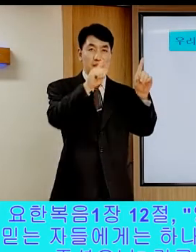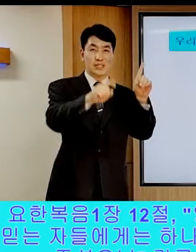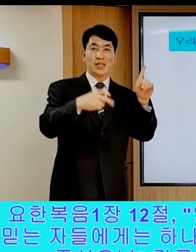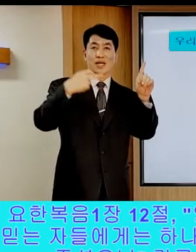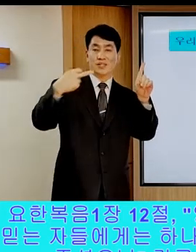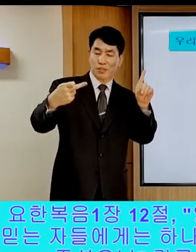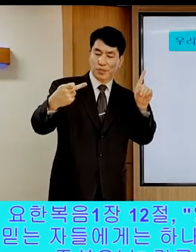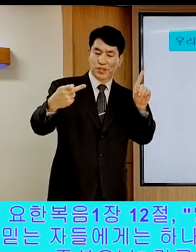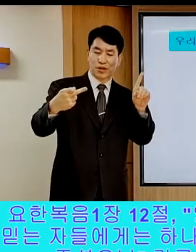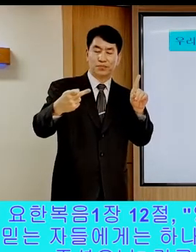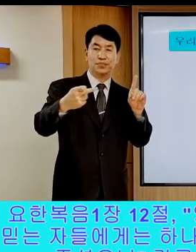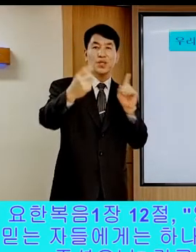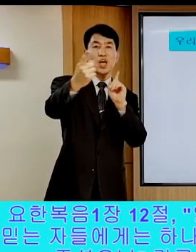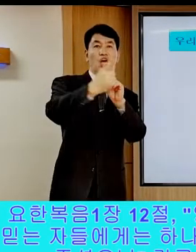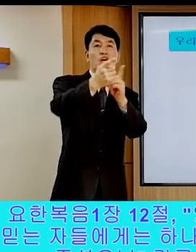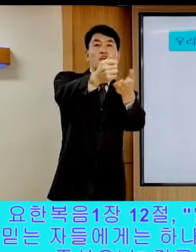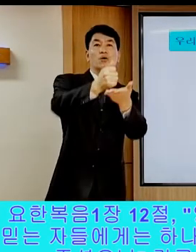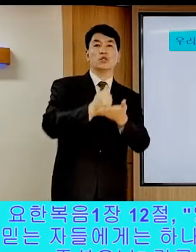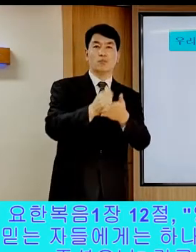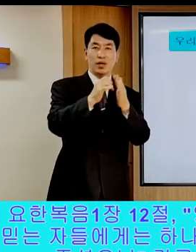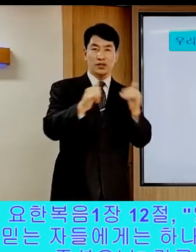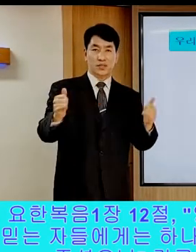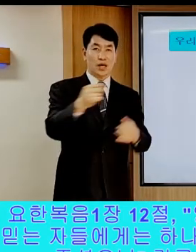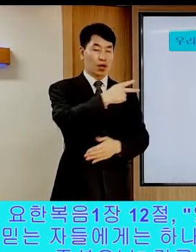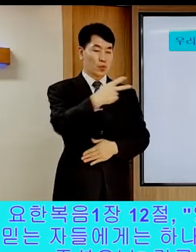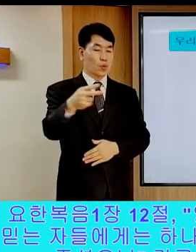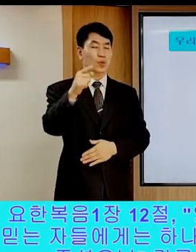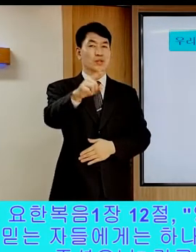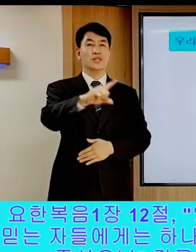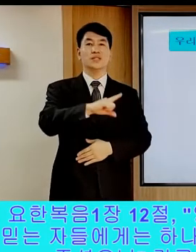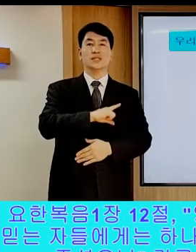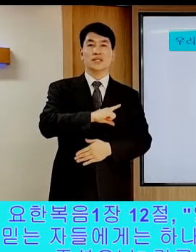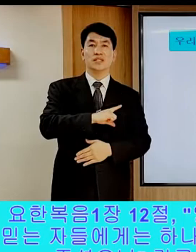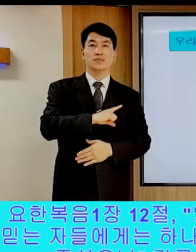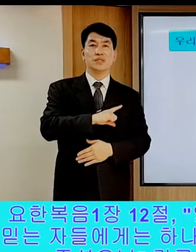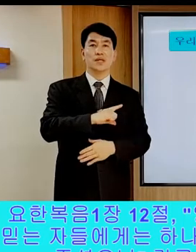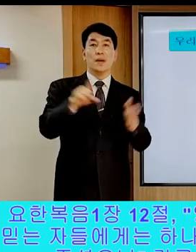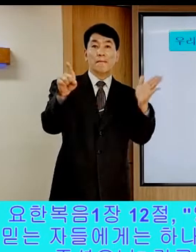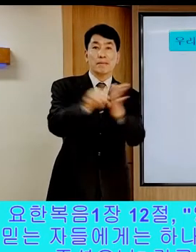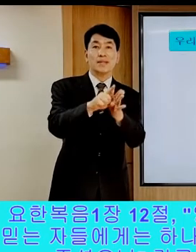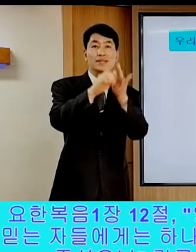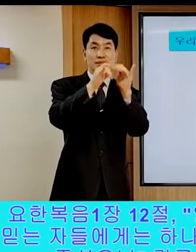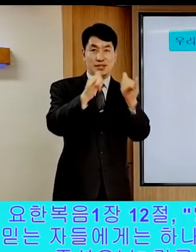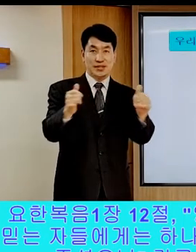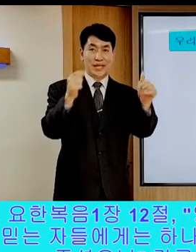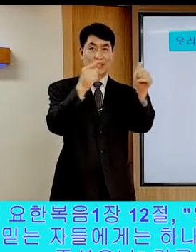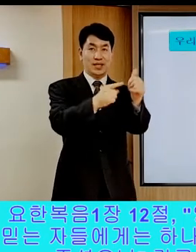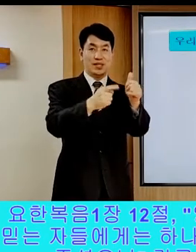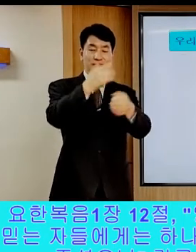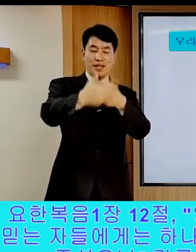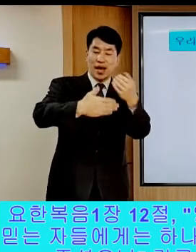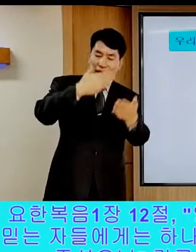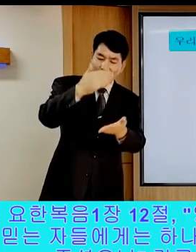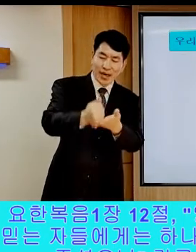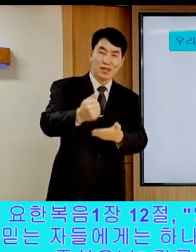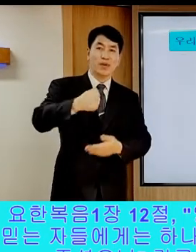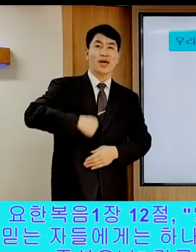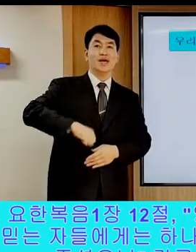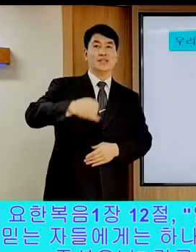1장 12절 영접하는 자 곧 그 이름을 믿는 자들에게는 하나님의